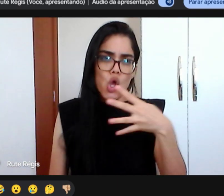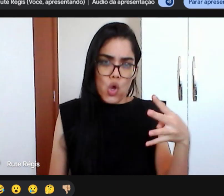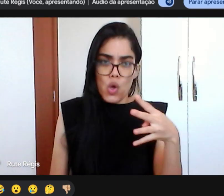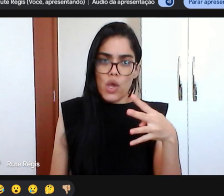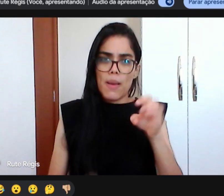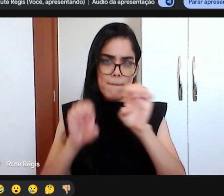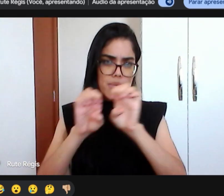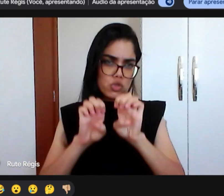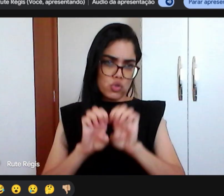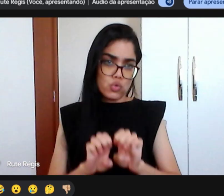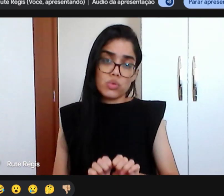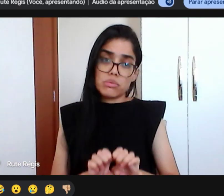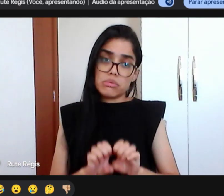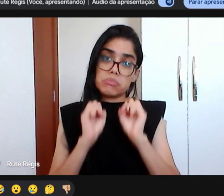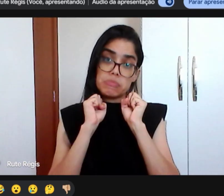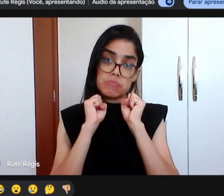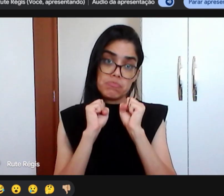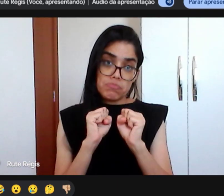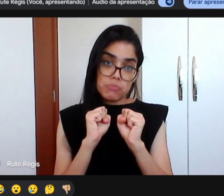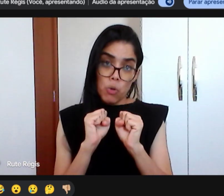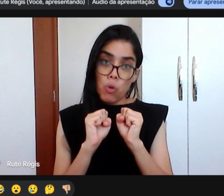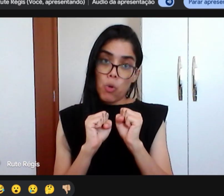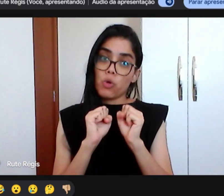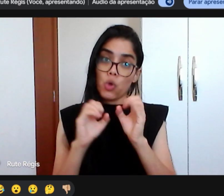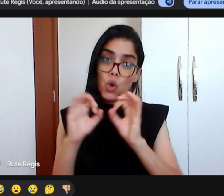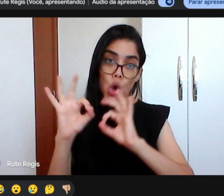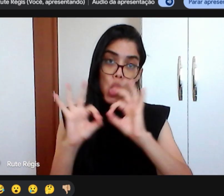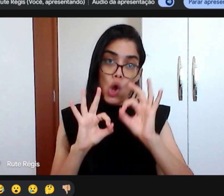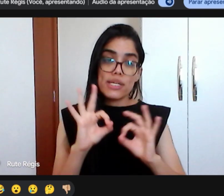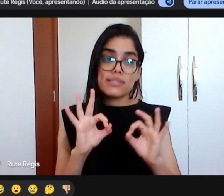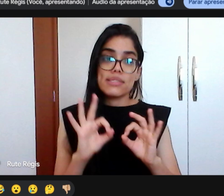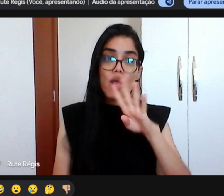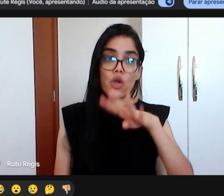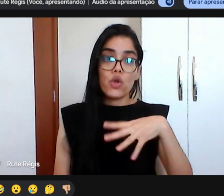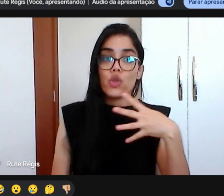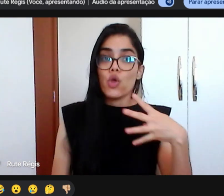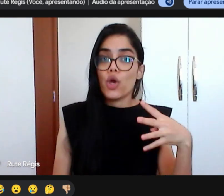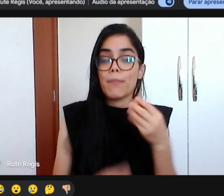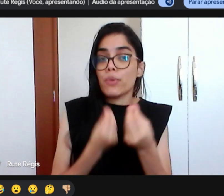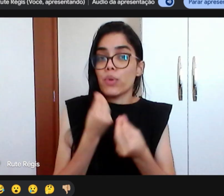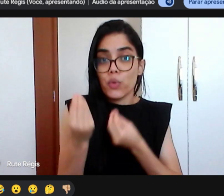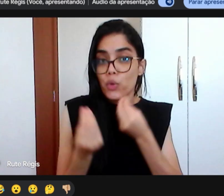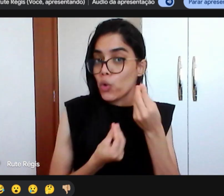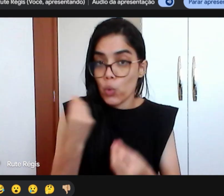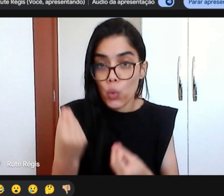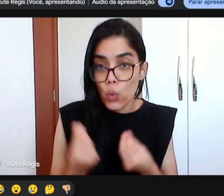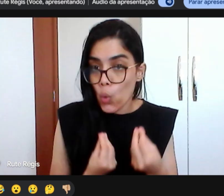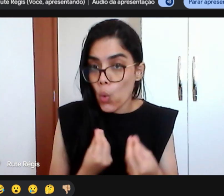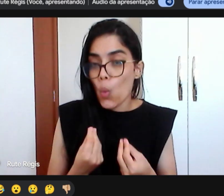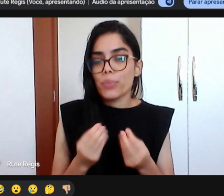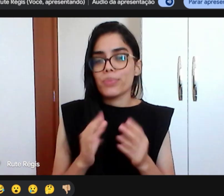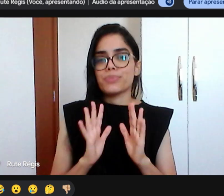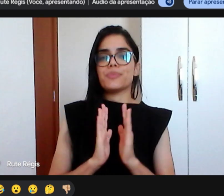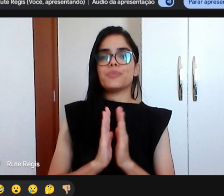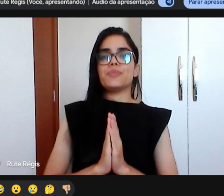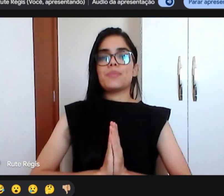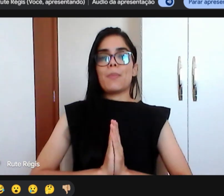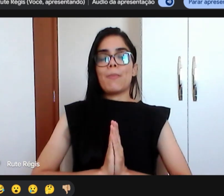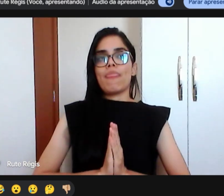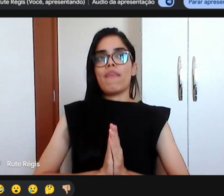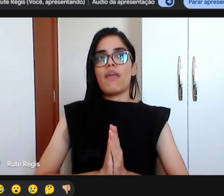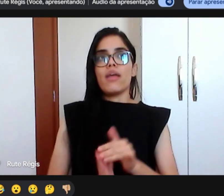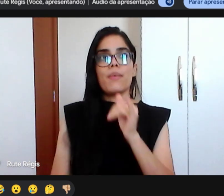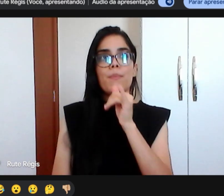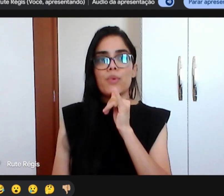Cronograma, né? Alguns pedem cronograma na estrutura do pré-projeto, né? Então, vocês podem organizar esse